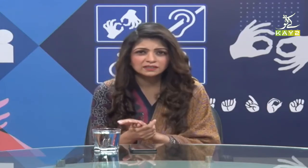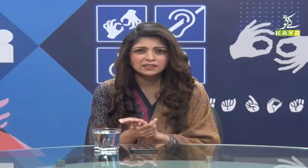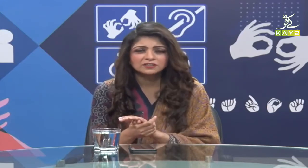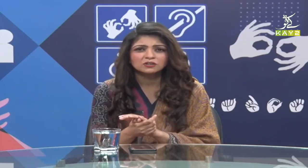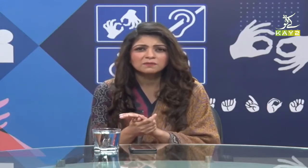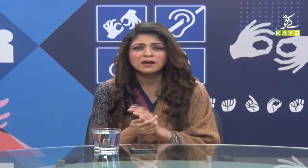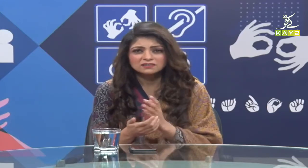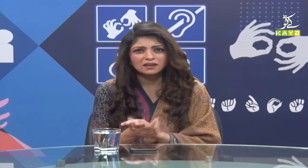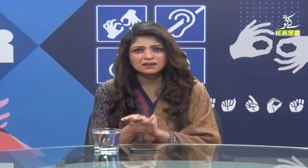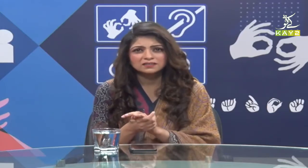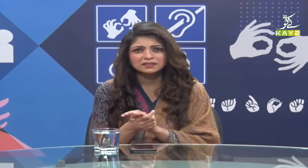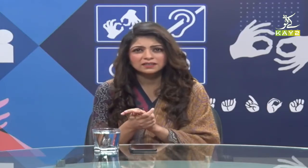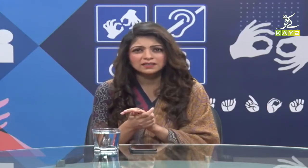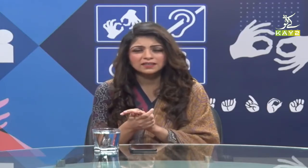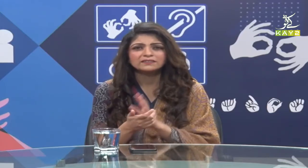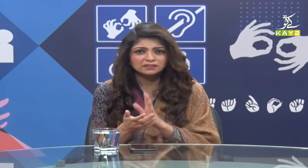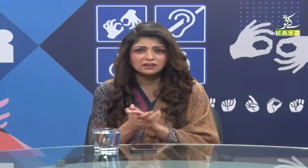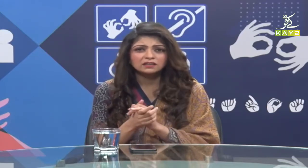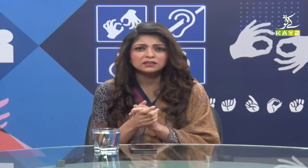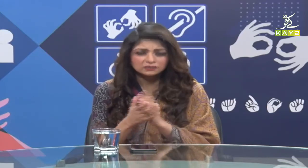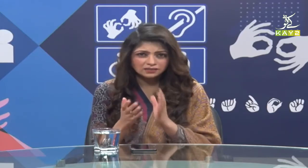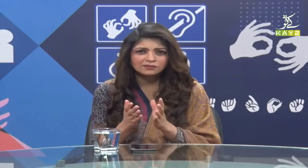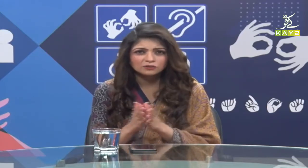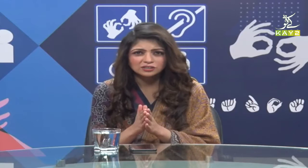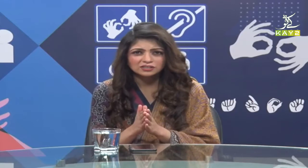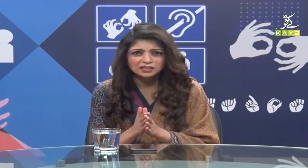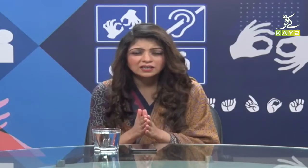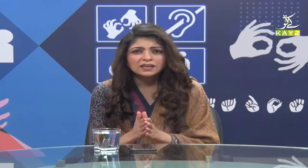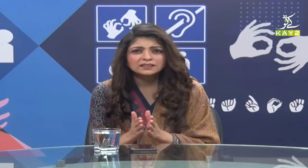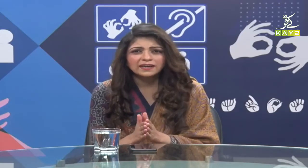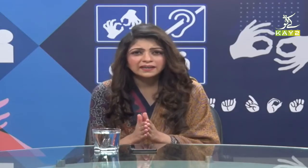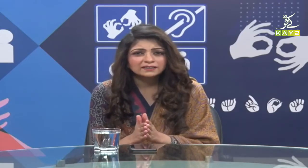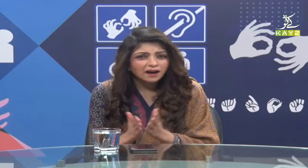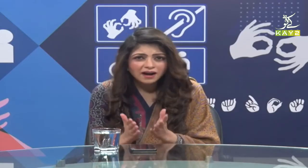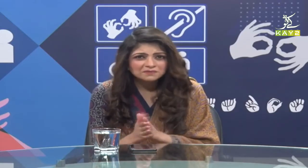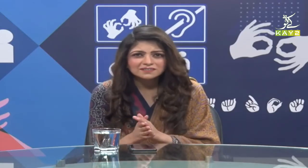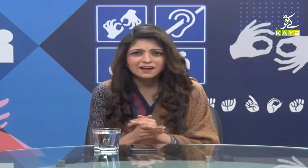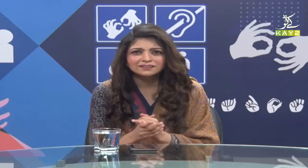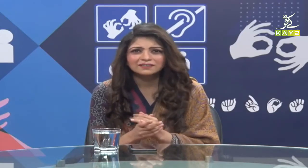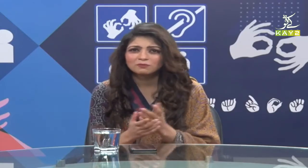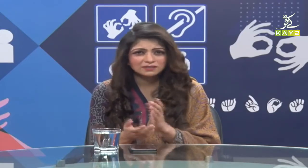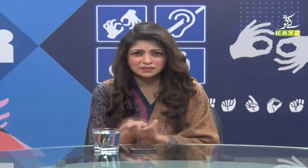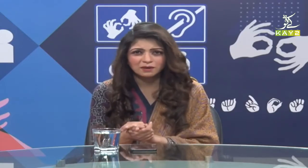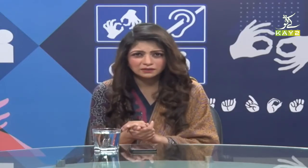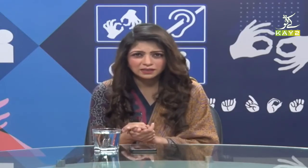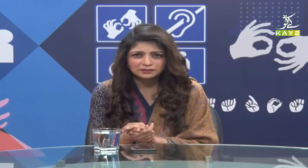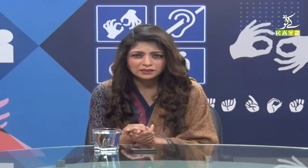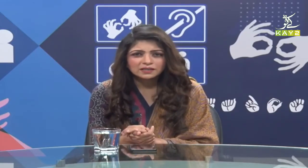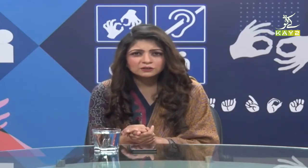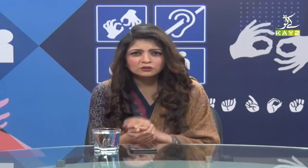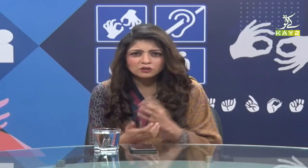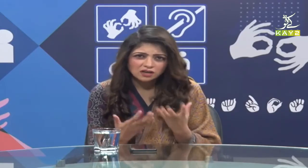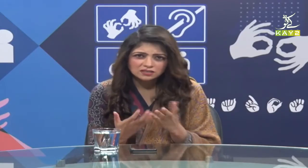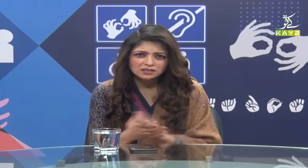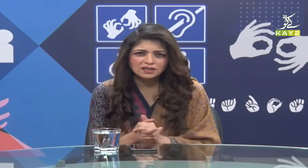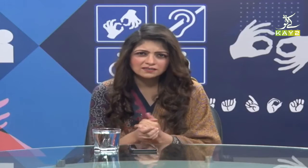भूल सकते, जिन्होंने पाकिस्तान हासिल करने के लिए दिन रात इतनी कोशिश की कि एक आम इंसान के वो बस की बात नहीं थी।